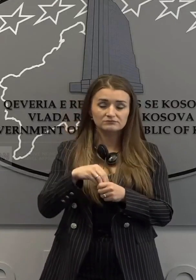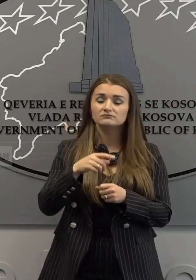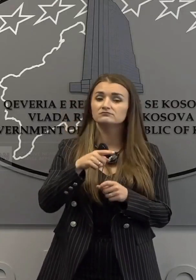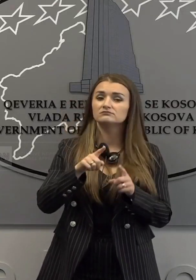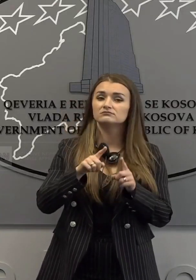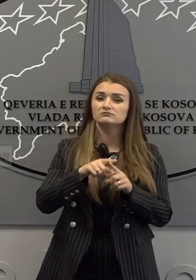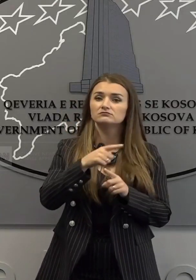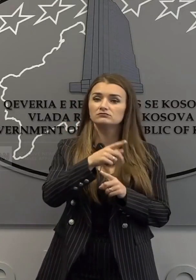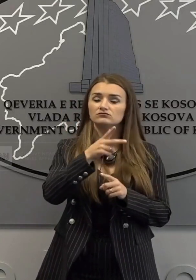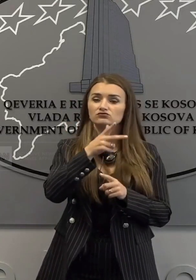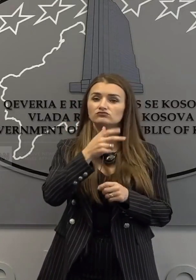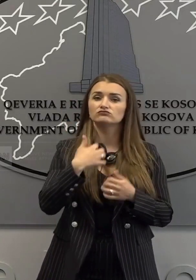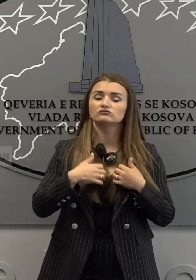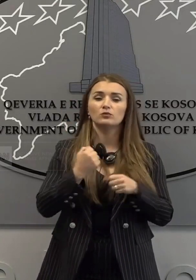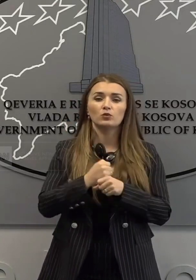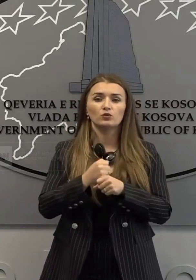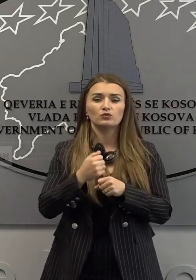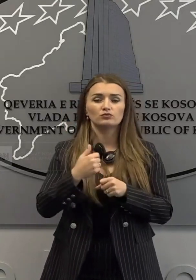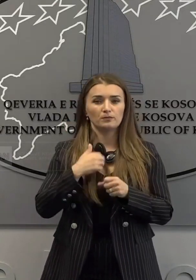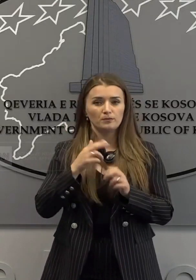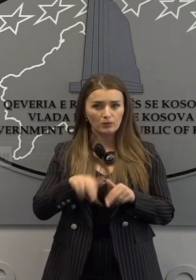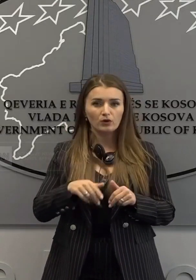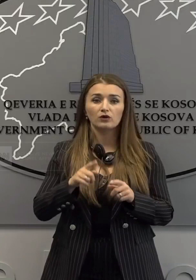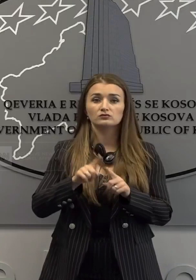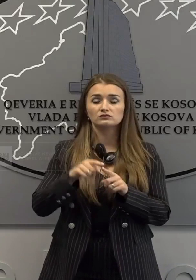tyre, e besoj se nga java e ardhshme